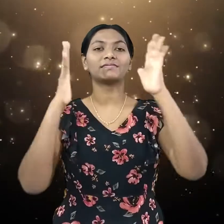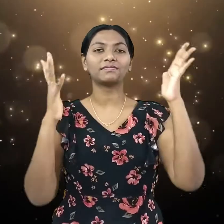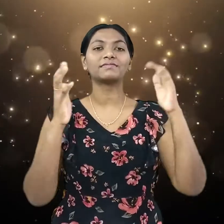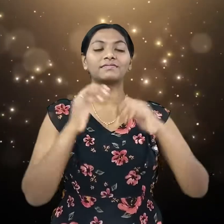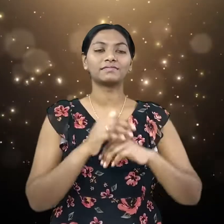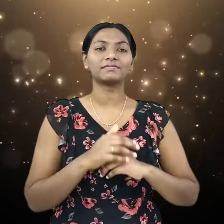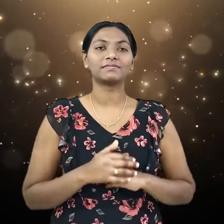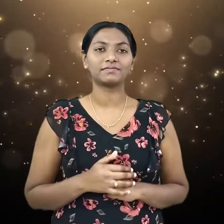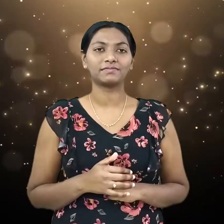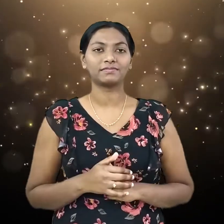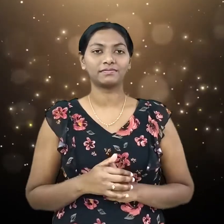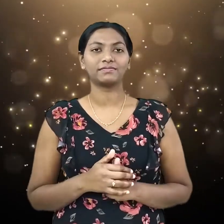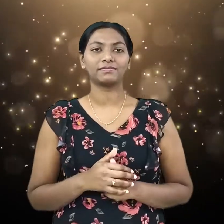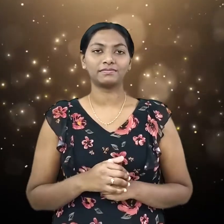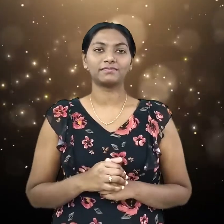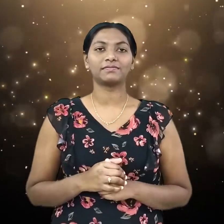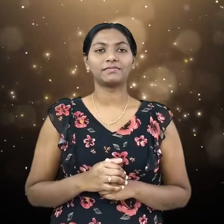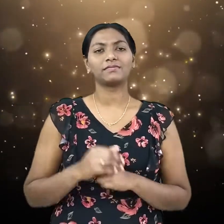हालेलुया,